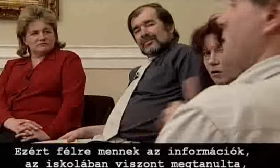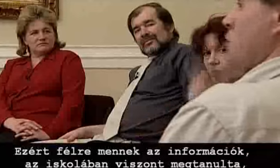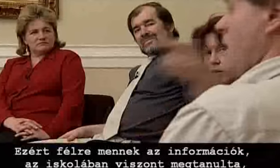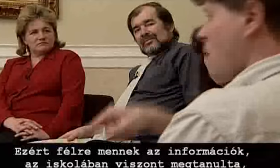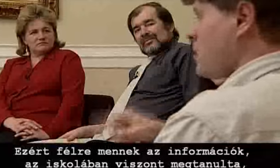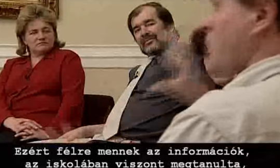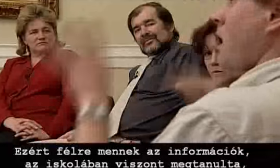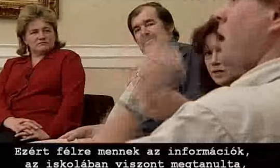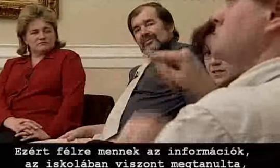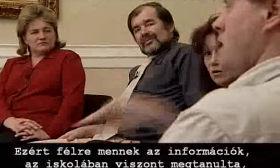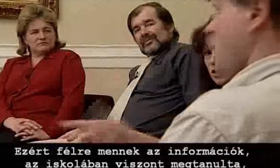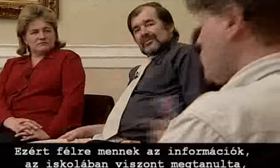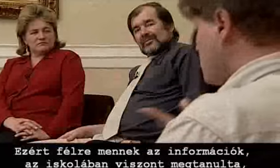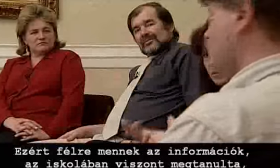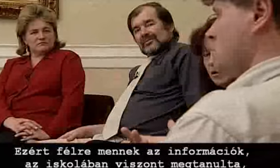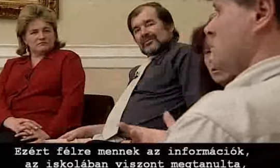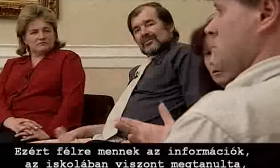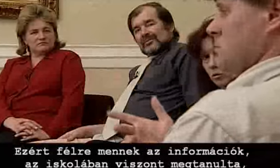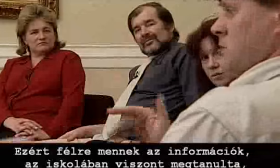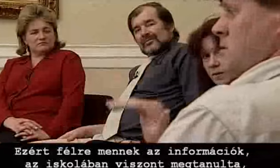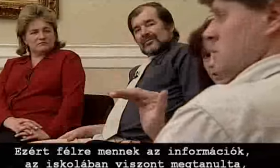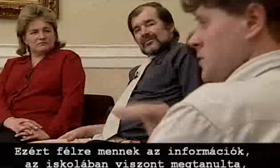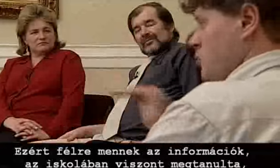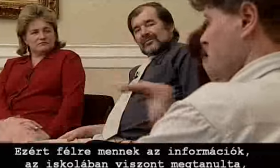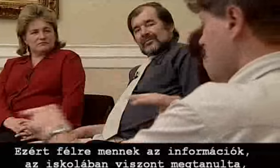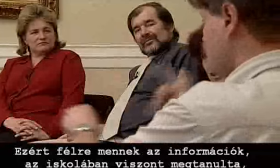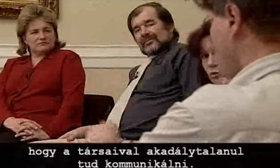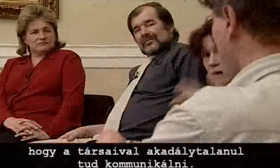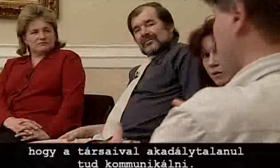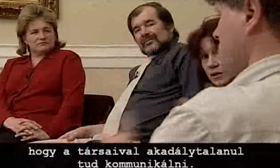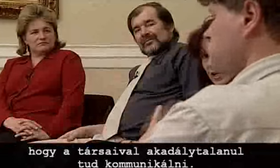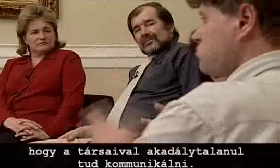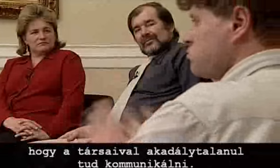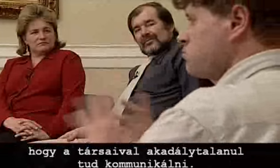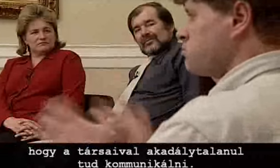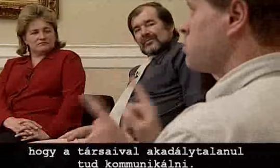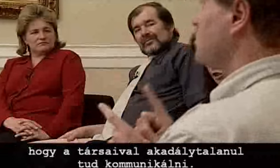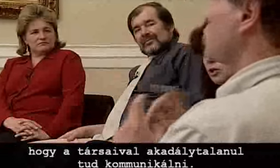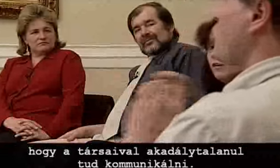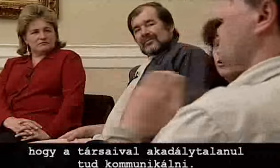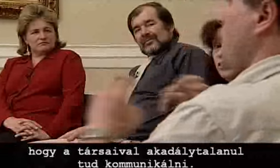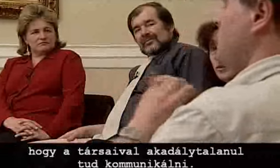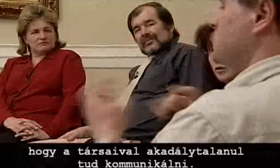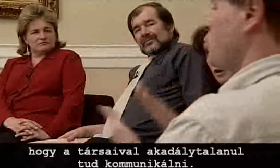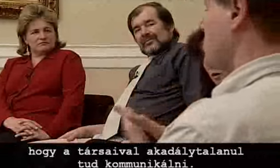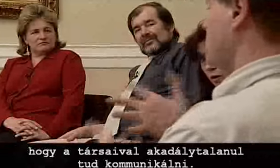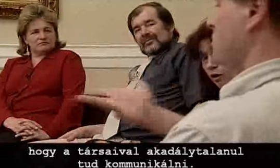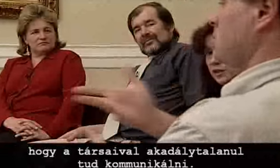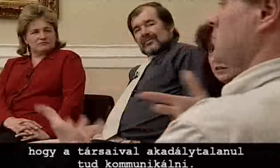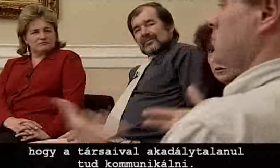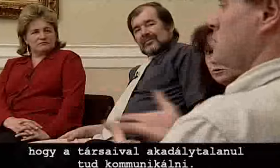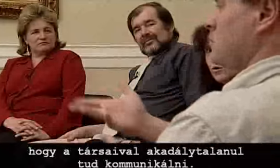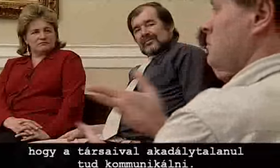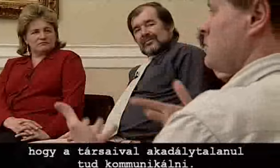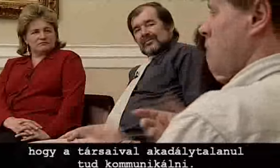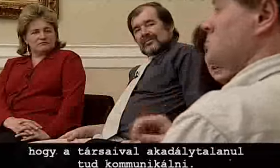mennek az információk, és ott meg megtapasztalta az iskolába a társaival, hogy